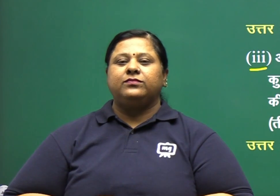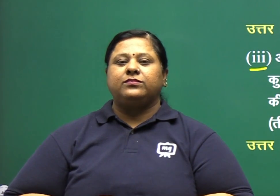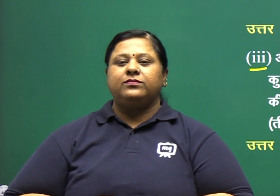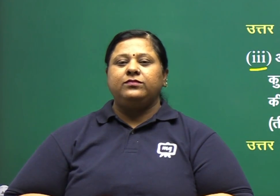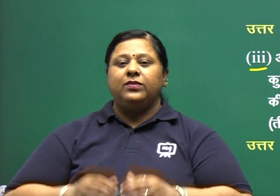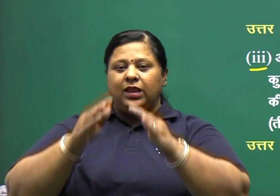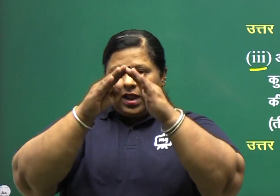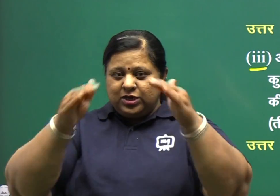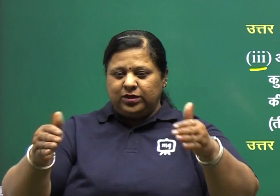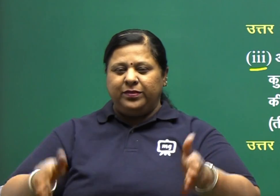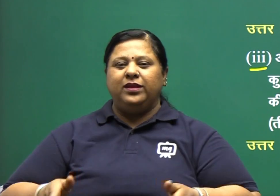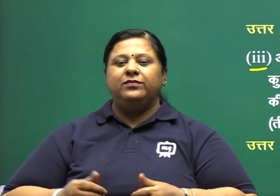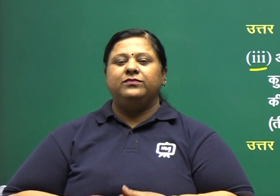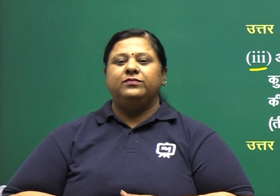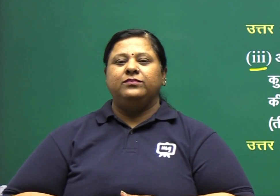आश्रम में